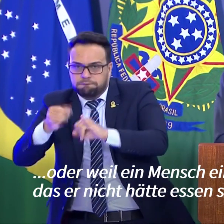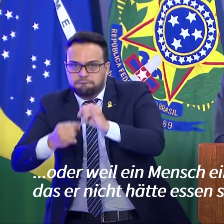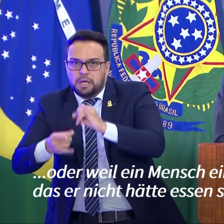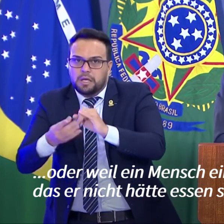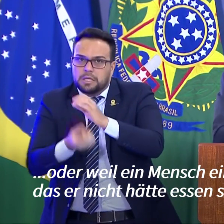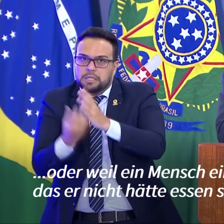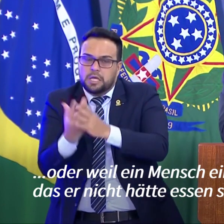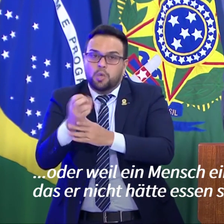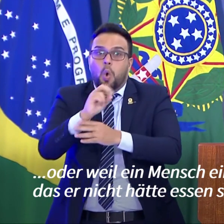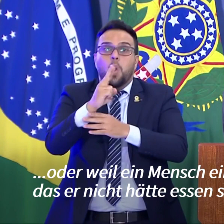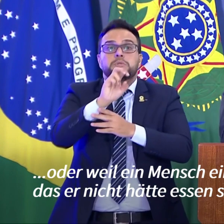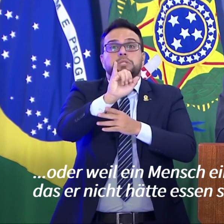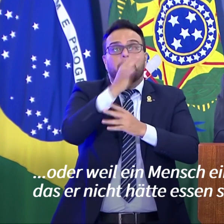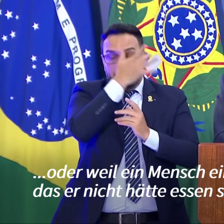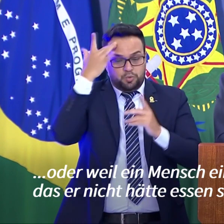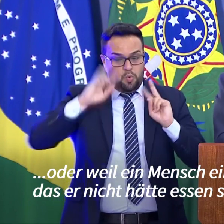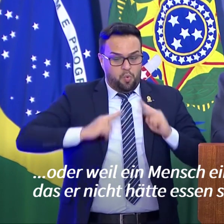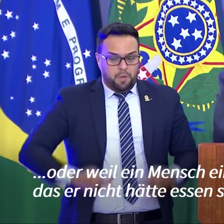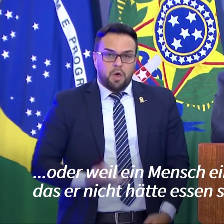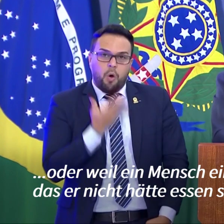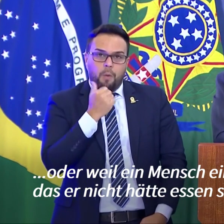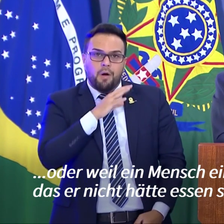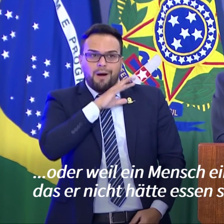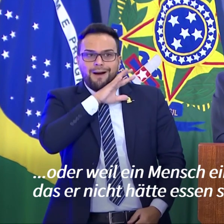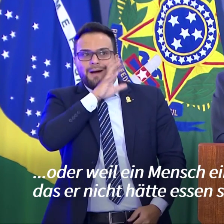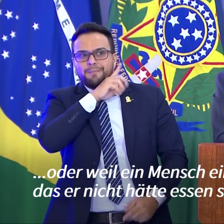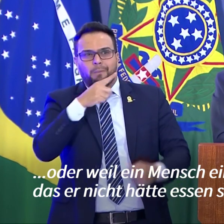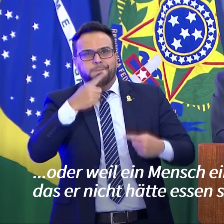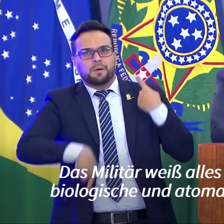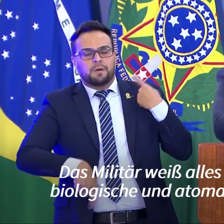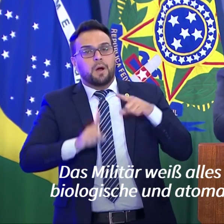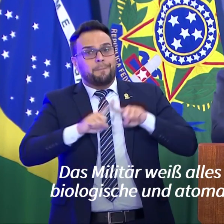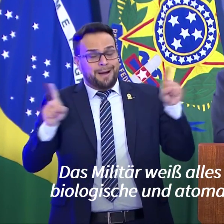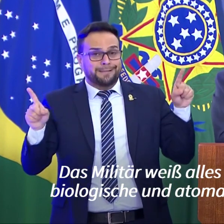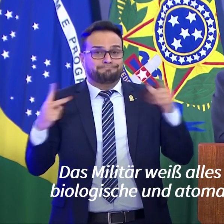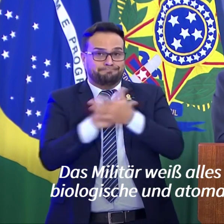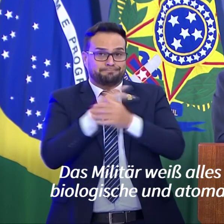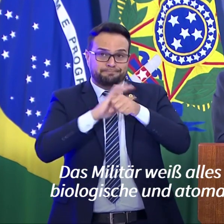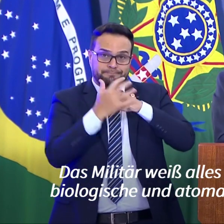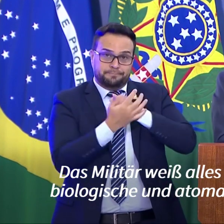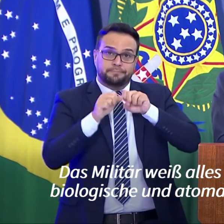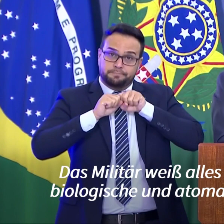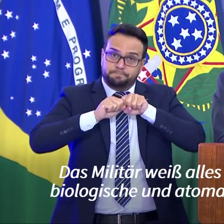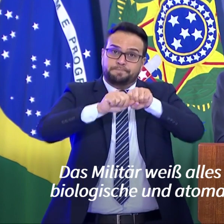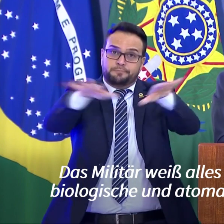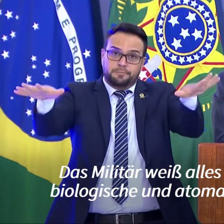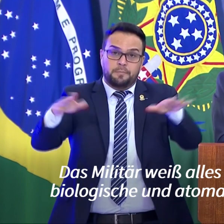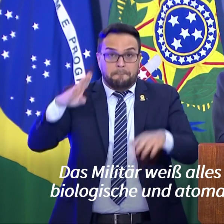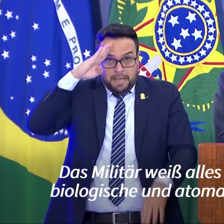animal inadequado. Mas está aí. Os militares sabem que a guerra é química,